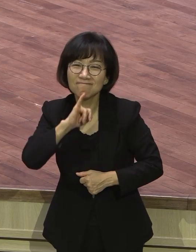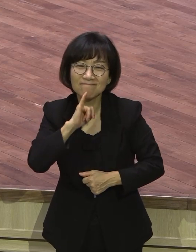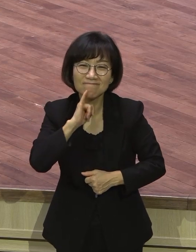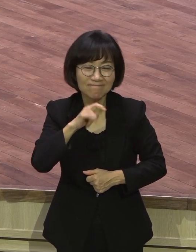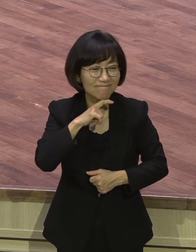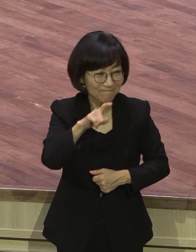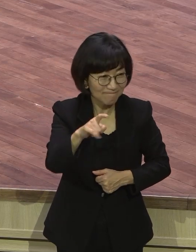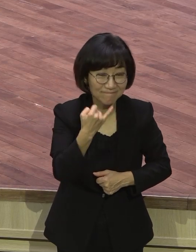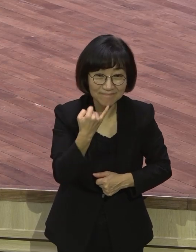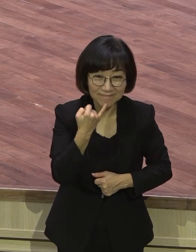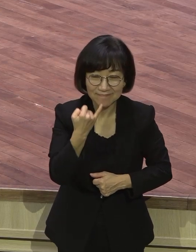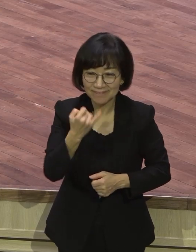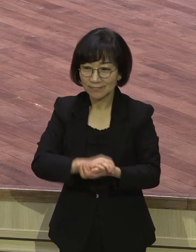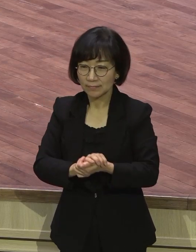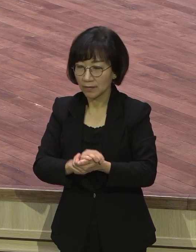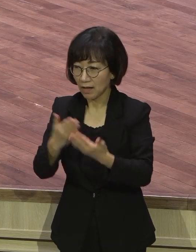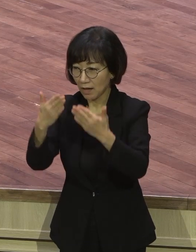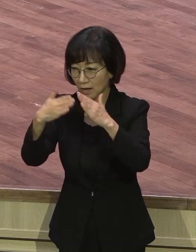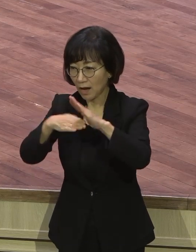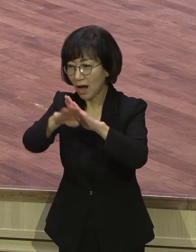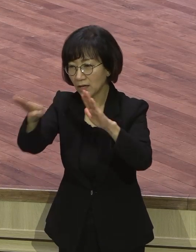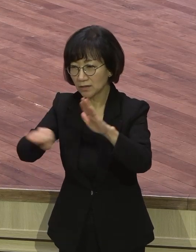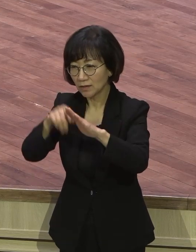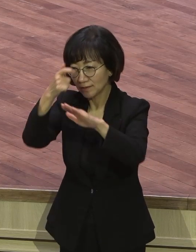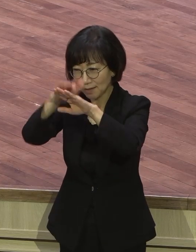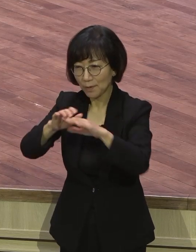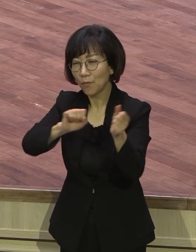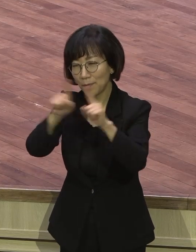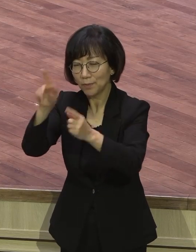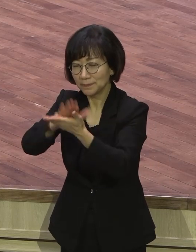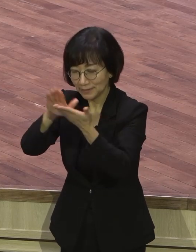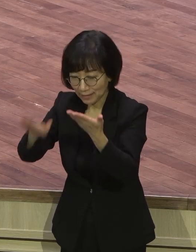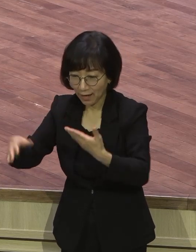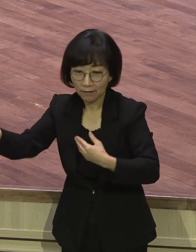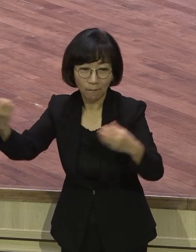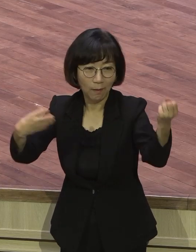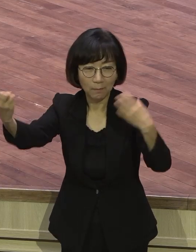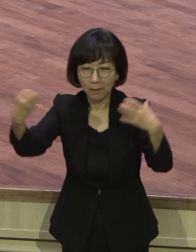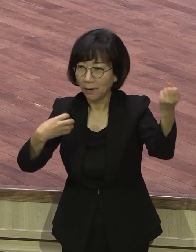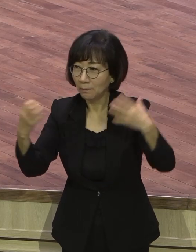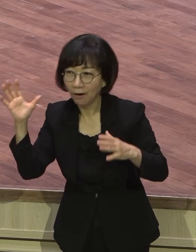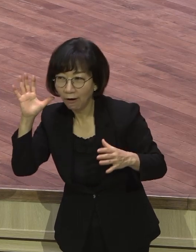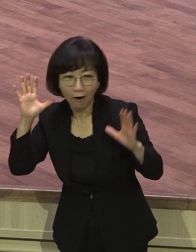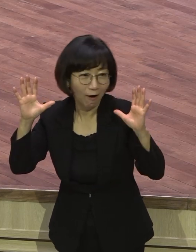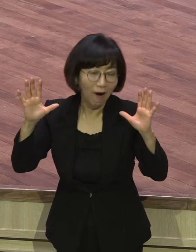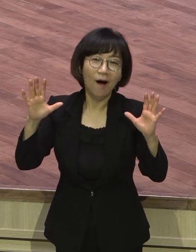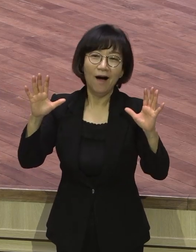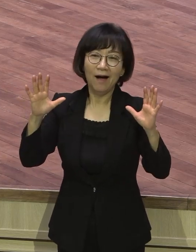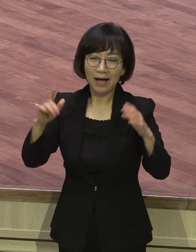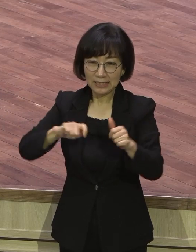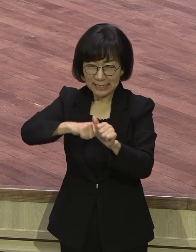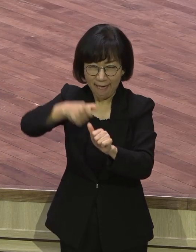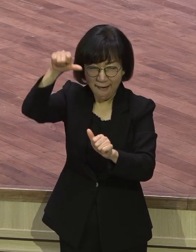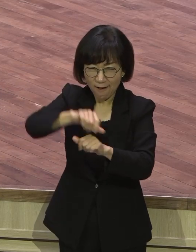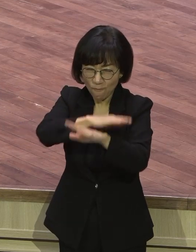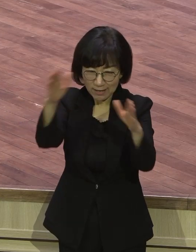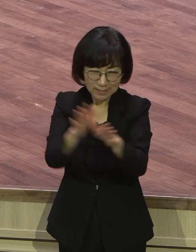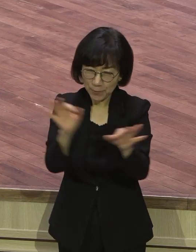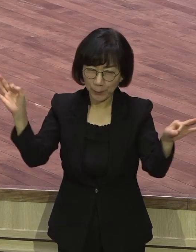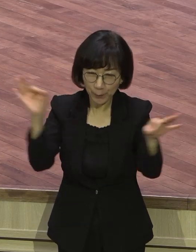그런 말들을 많이 들으면서 너무나 감사했어요. 가정 예배가 회복되면 끝난 거예요. 가정은. 지향이 물러가는지 믿으시기 바랍니다.